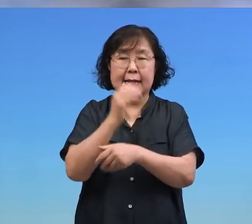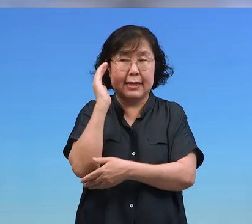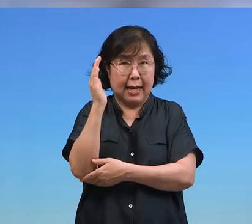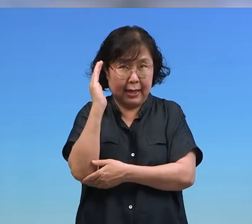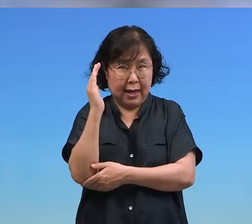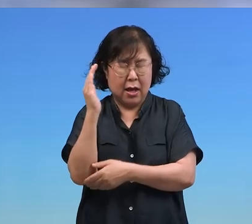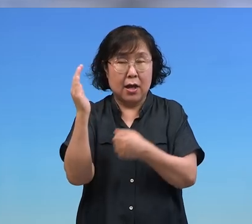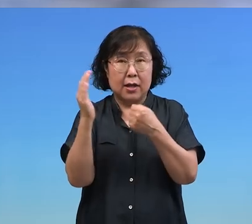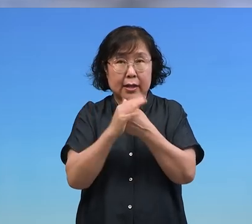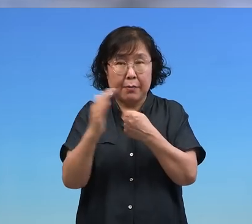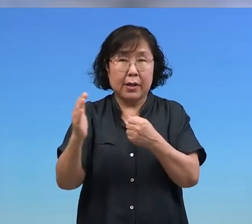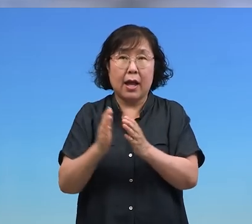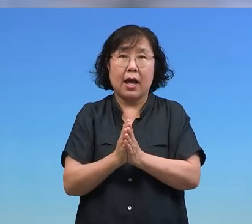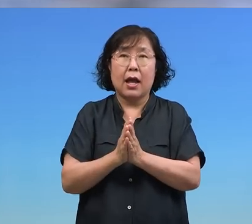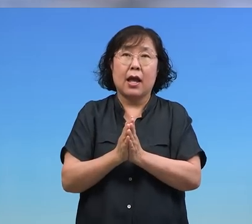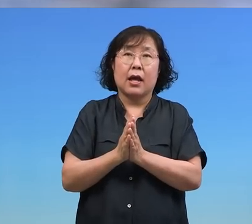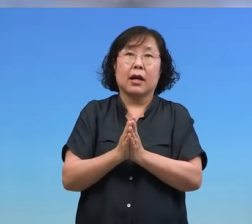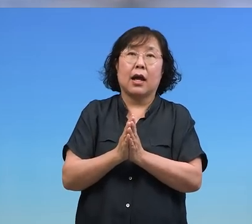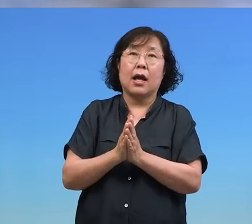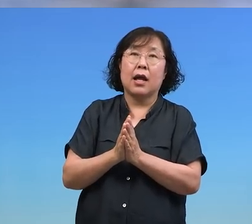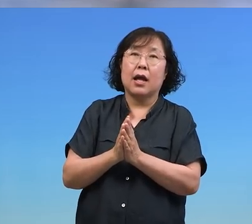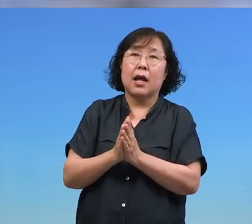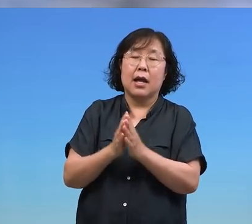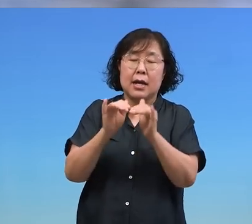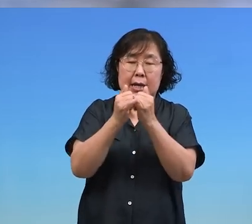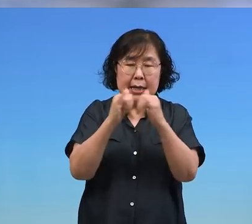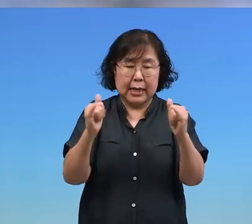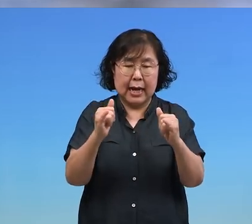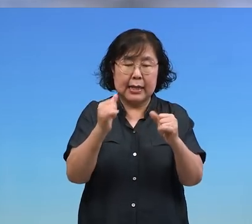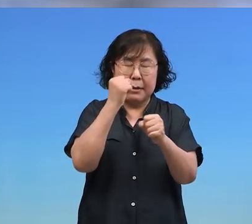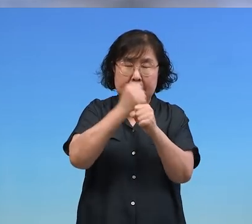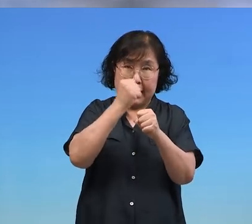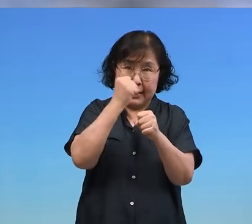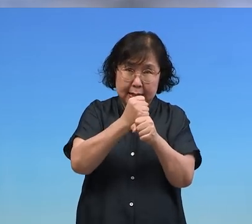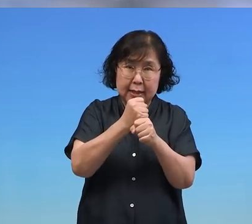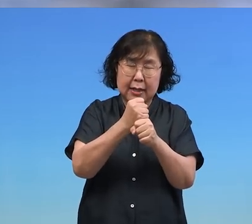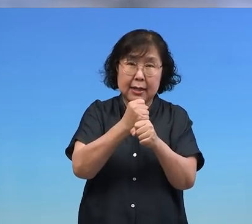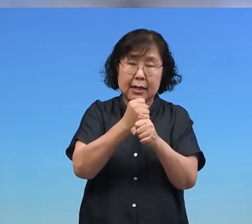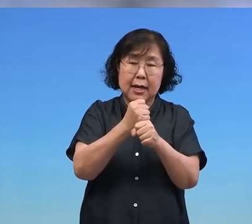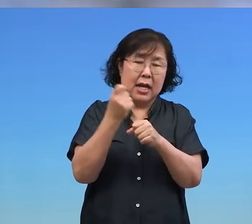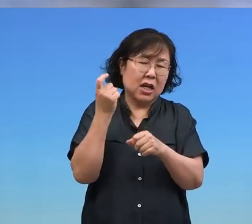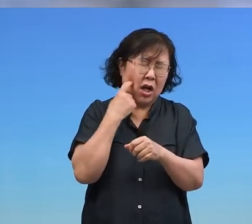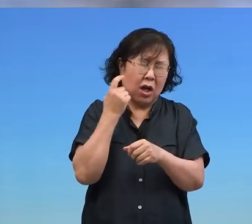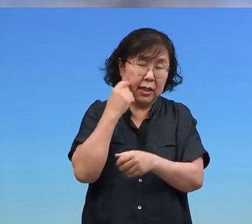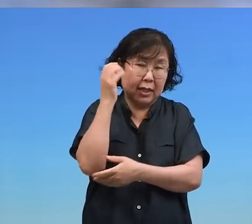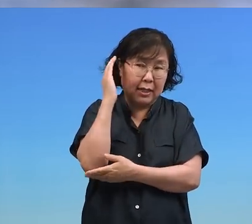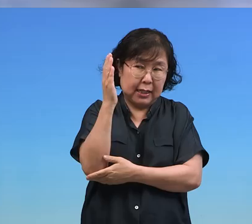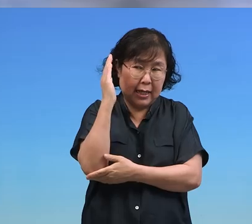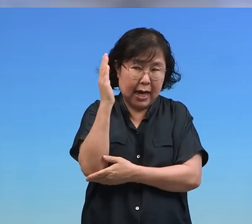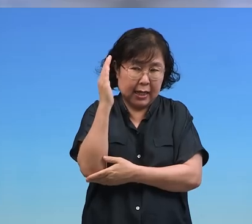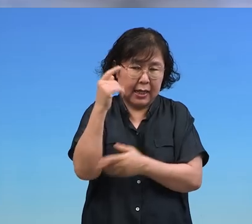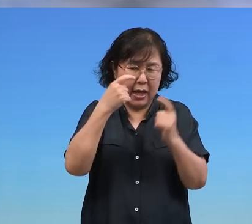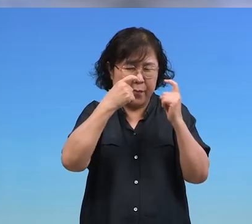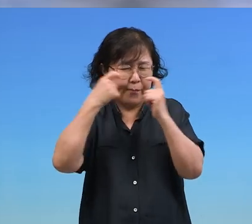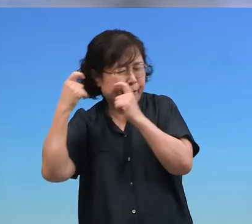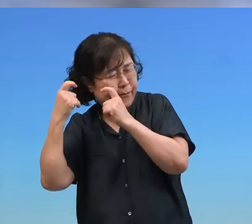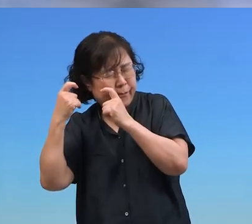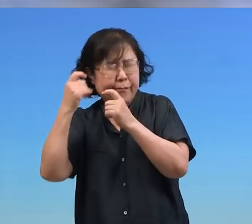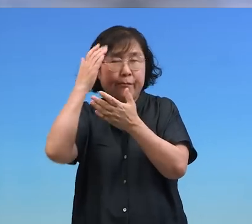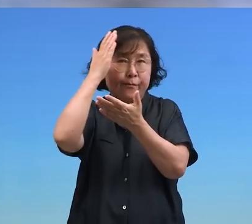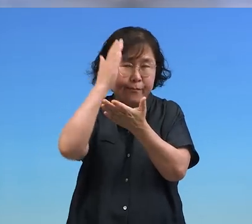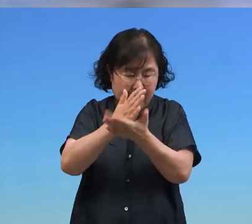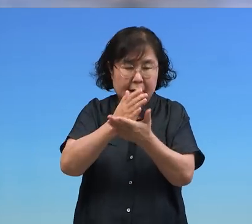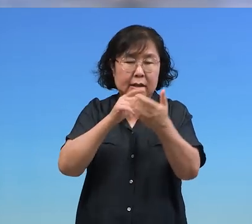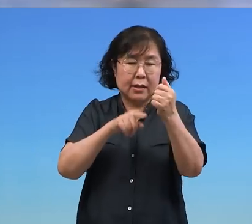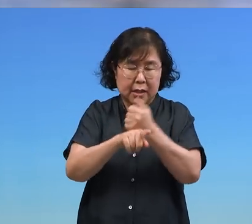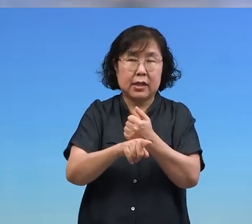망령되고 허탄한 신화를 버려라 뭡니까 인간이 만든 거짓 이야기에 현혹되지 마라